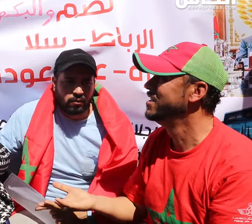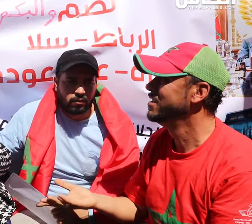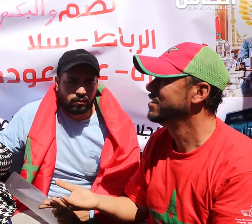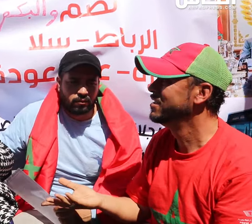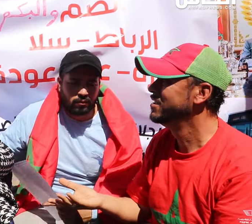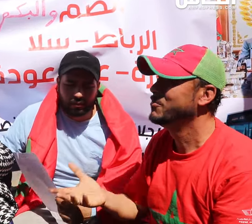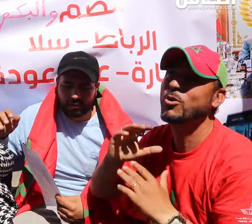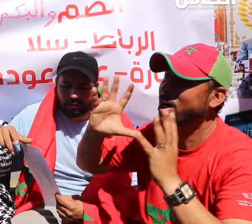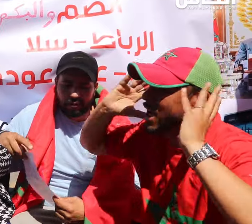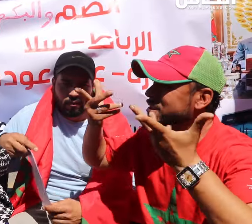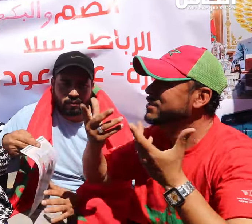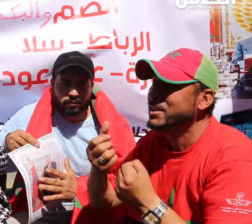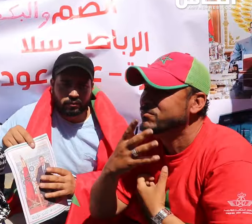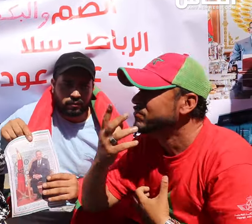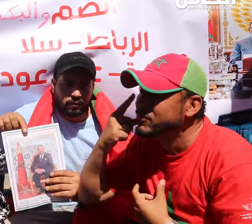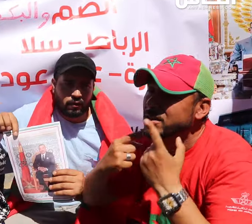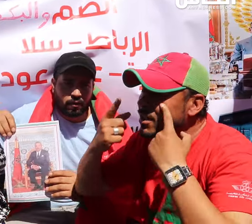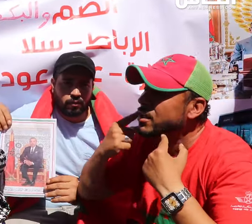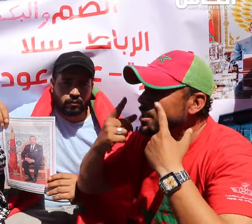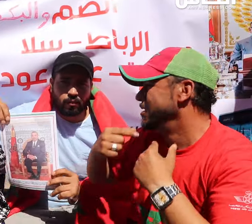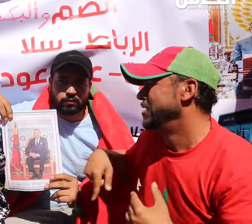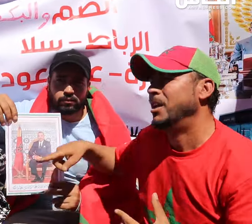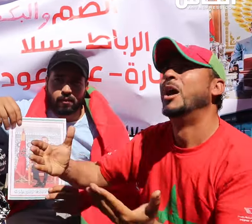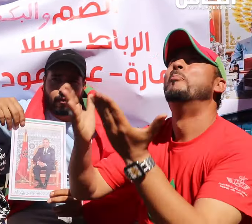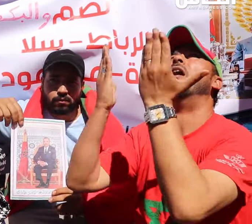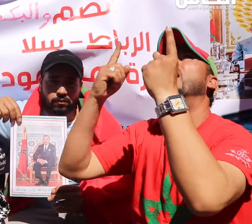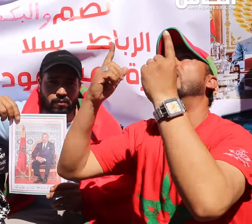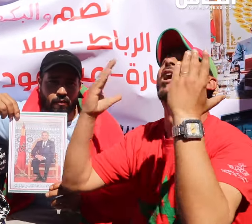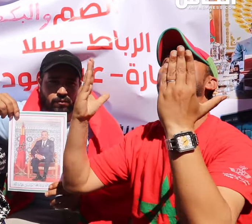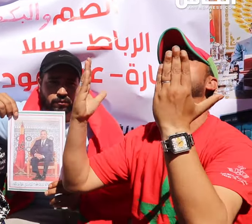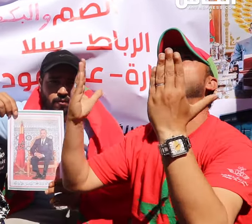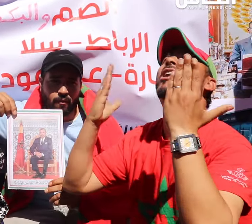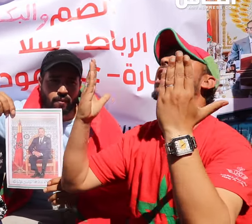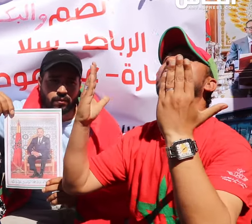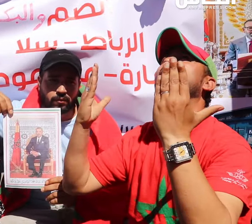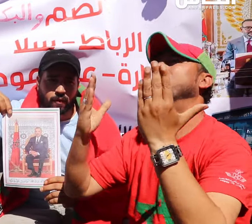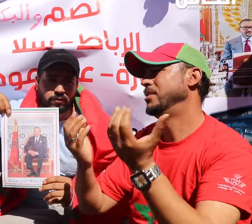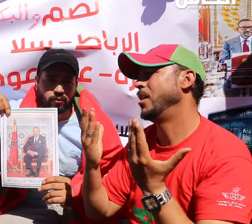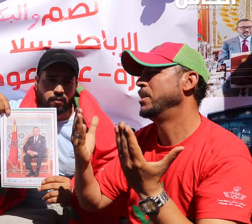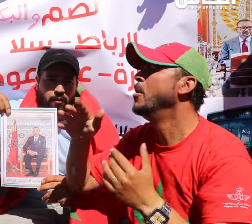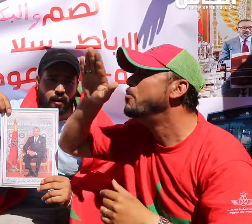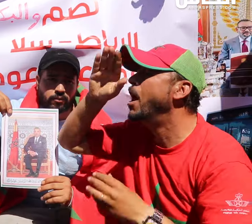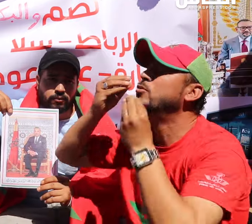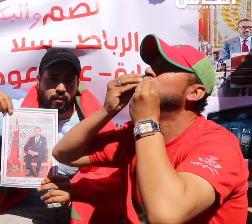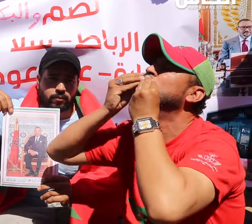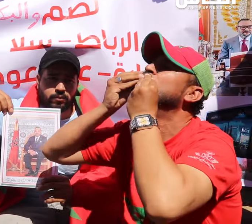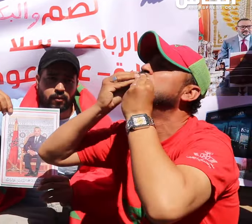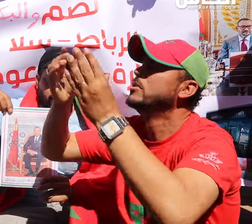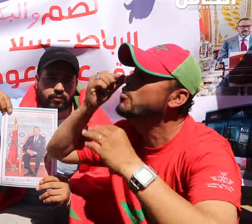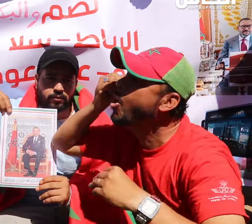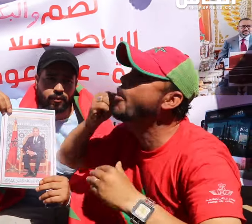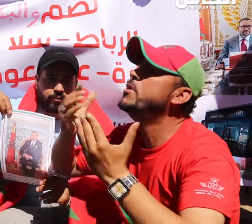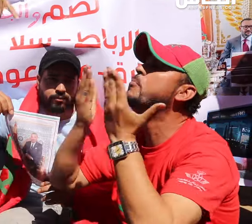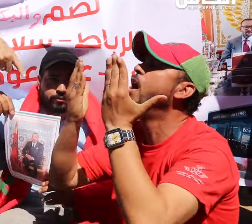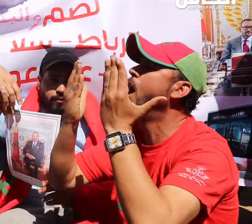بزاف هادشي. راه قربنا نحماقوا. هاني عندكم عسلتكم قلوبنا ان شاء الله تعالى،